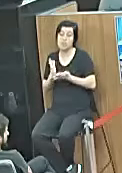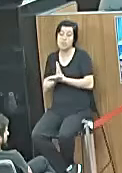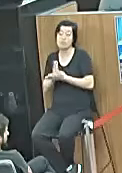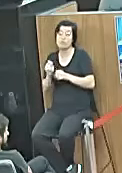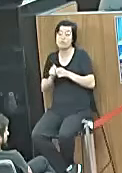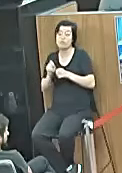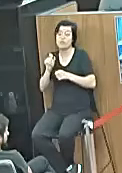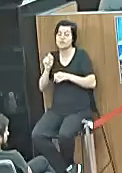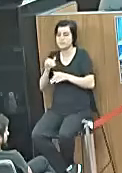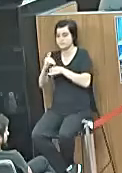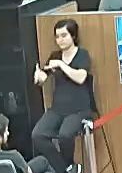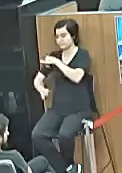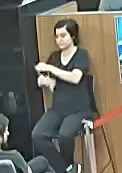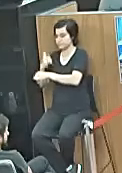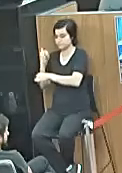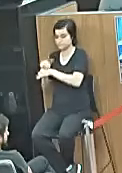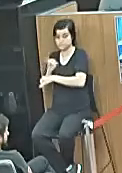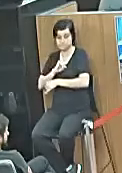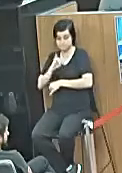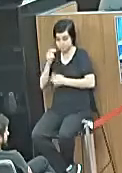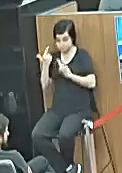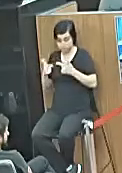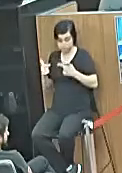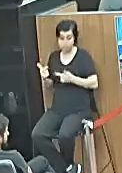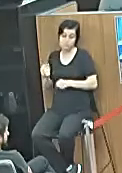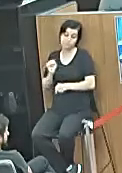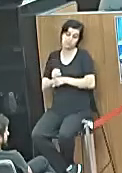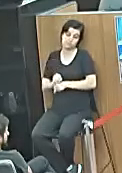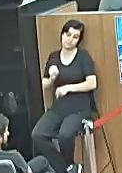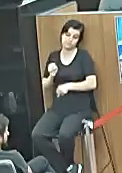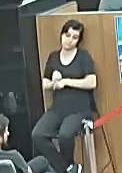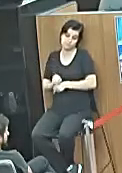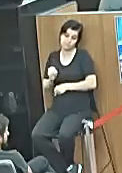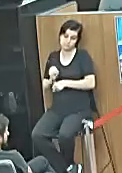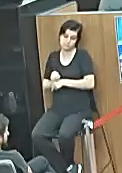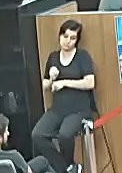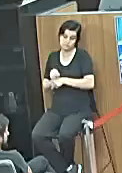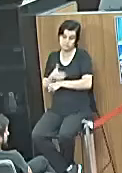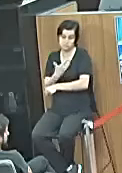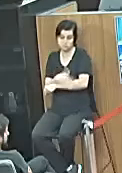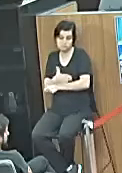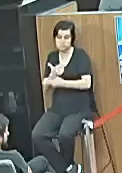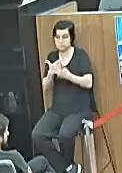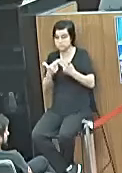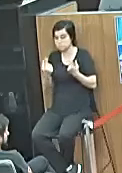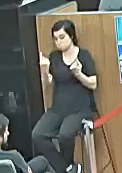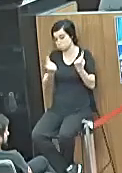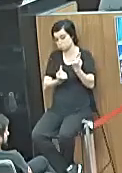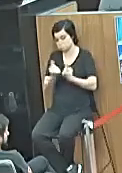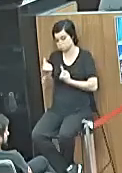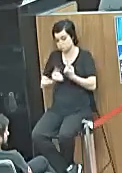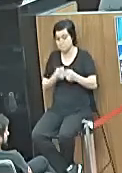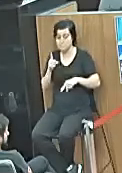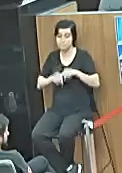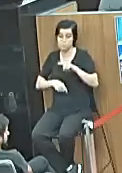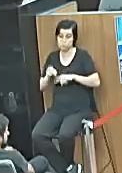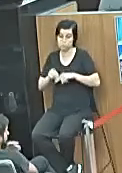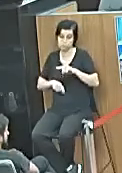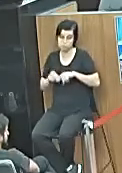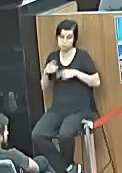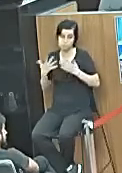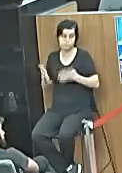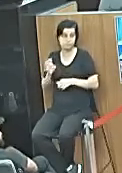aqueles que não têm acaba esperando a oportunidade de ter até às essas regiões para poder adquirir aquilo que precisa o estado